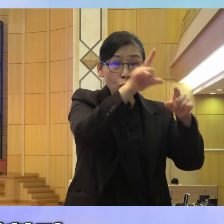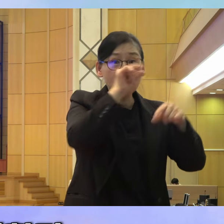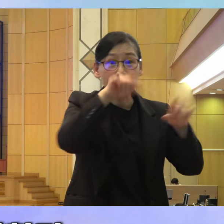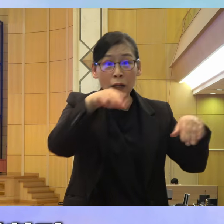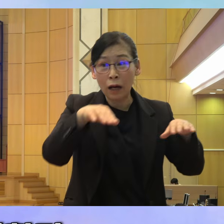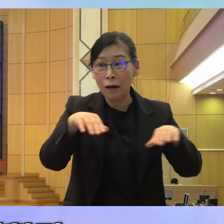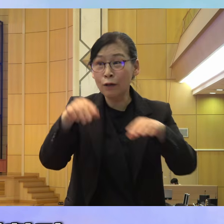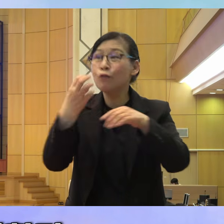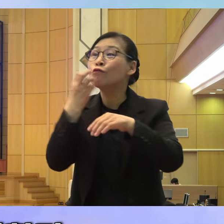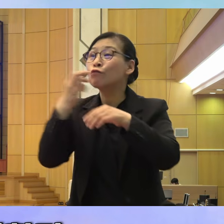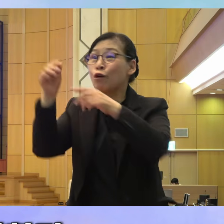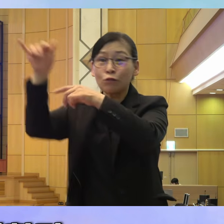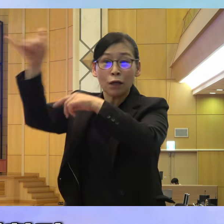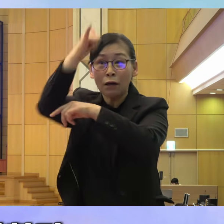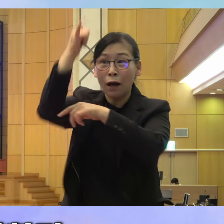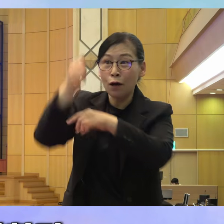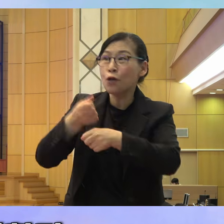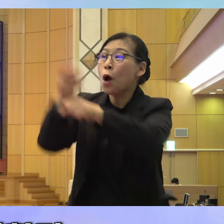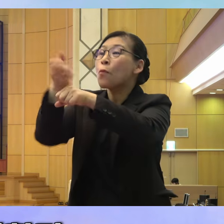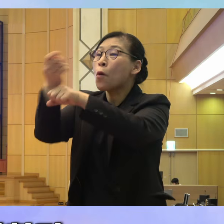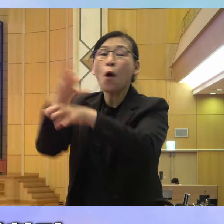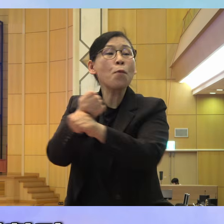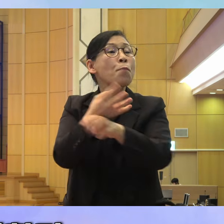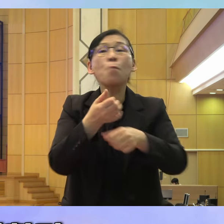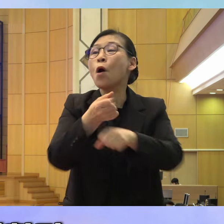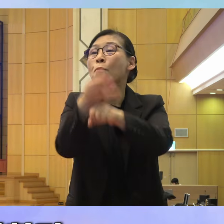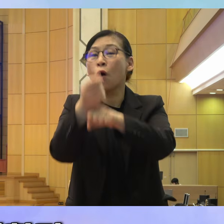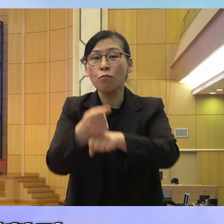평이니? 그런 거 없잖아요.